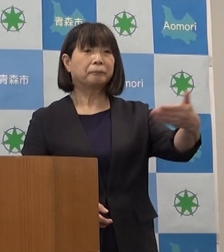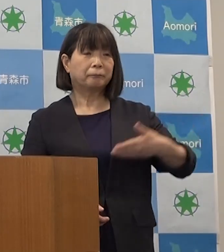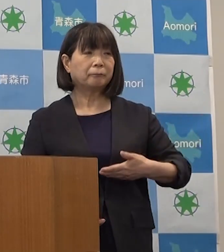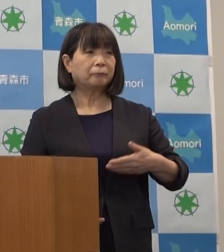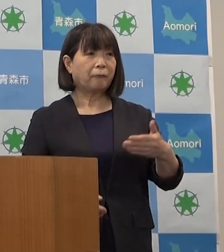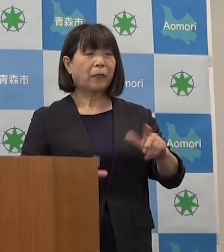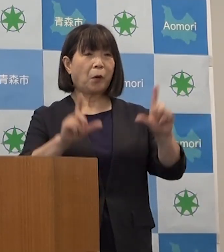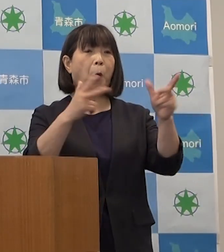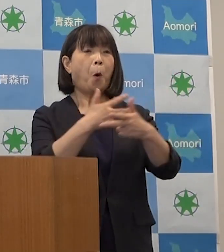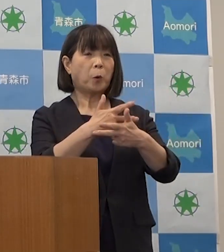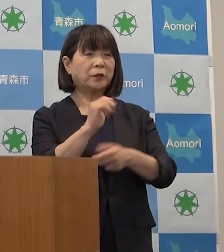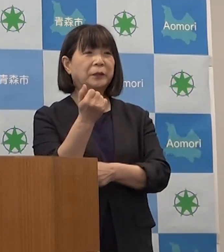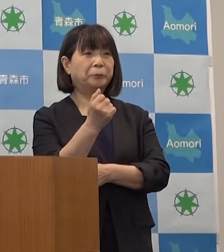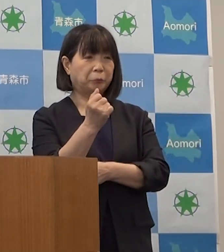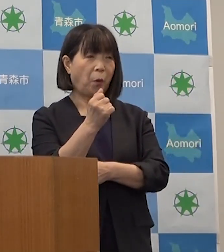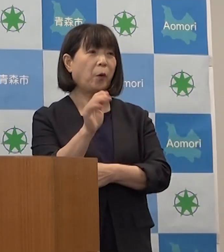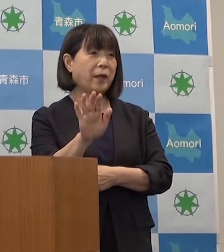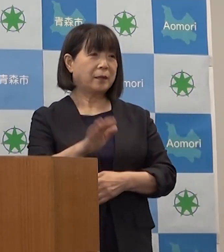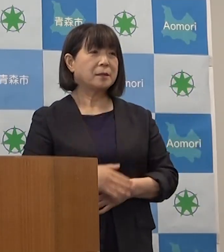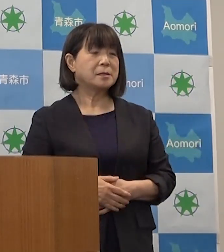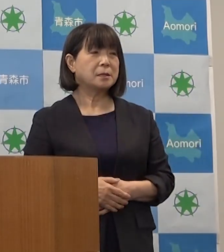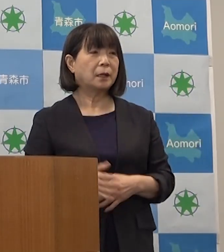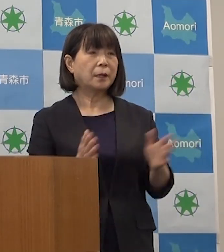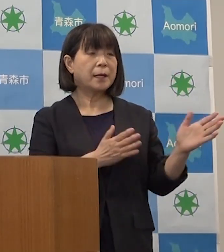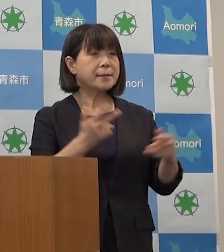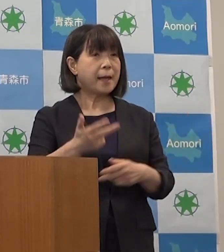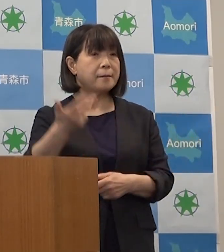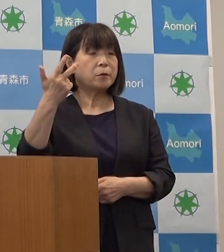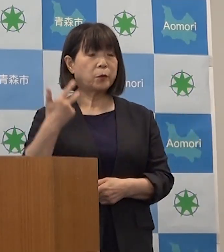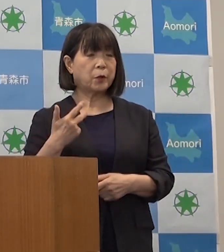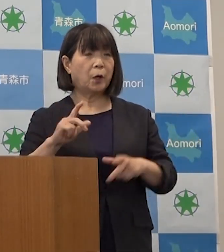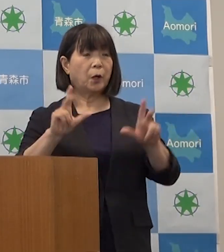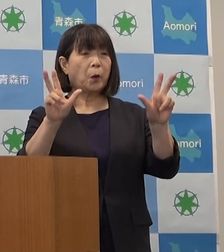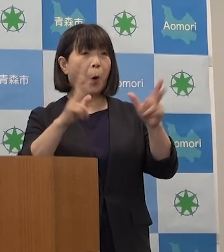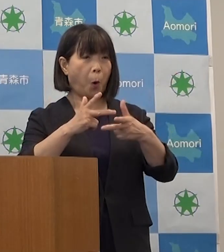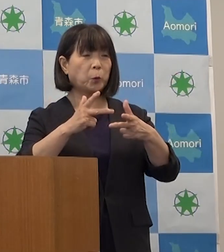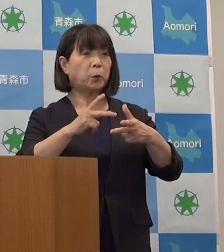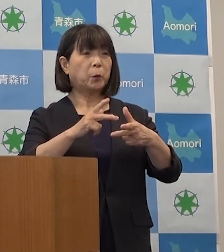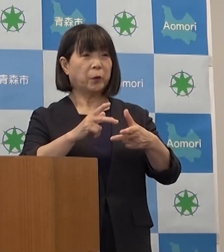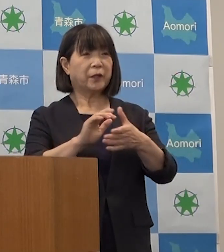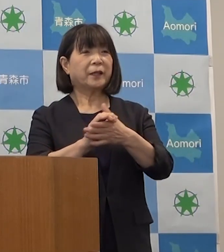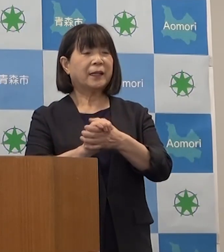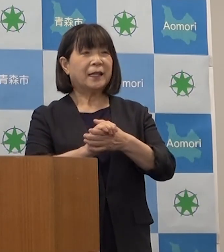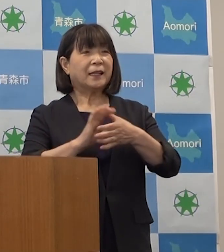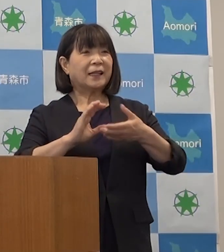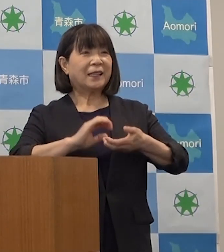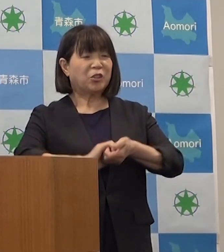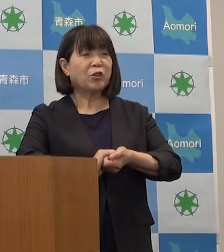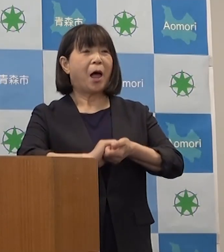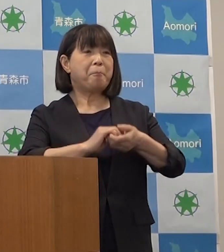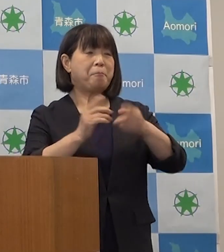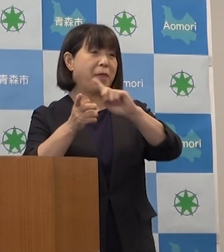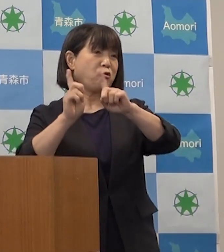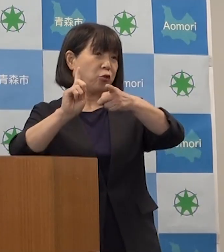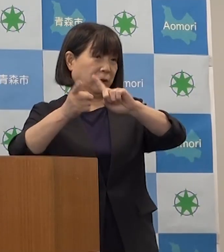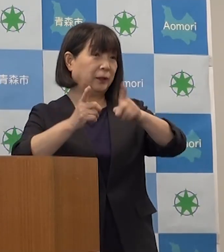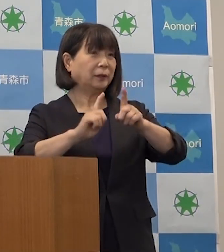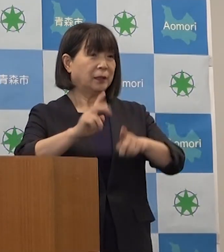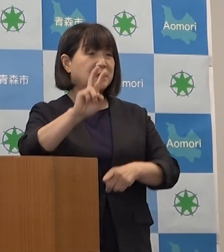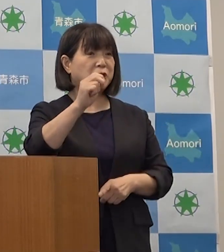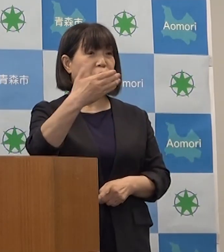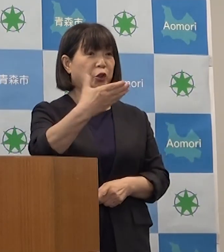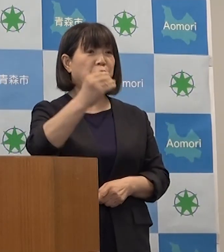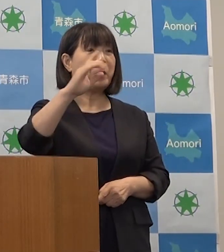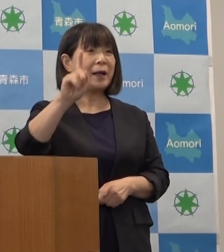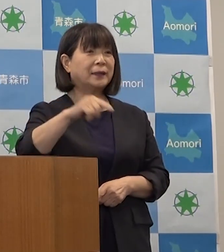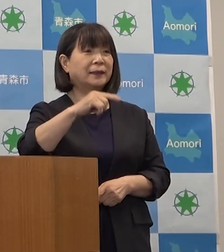東北新報の関根と申します。はい、先週、東北絆祭りが開催されまして、主催者発表で29万人